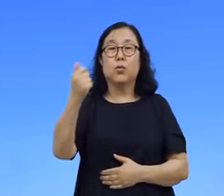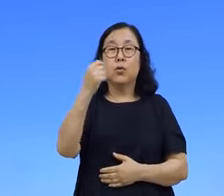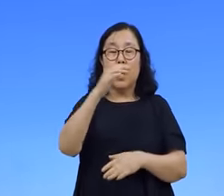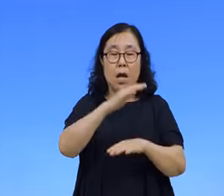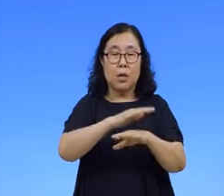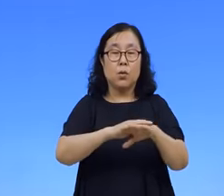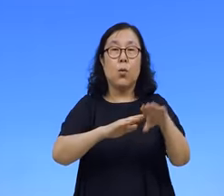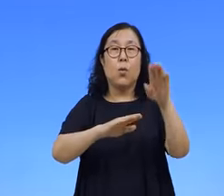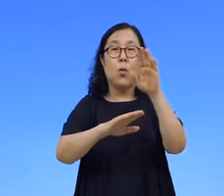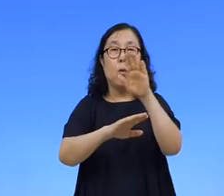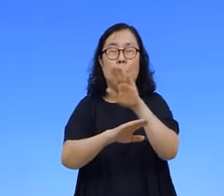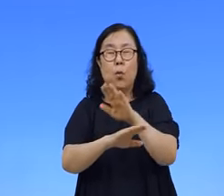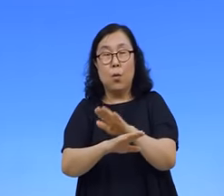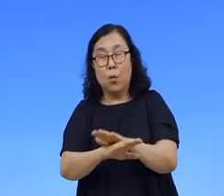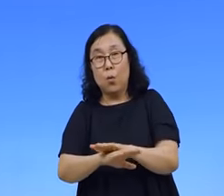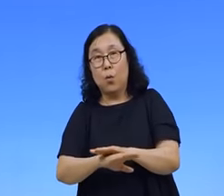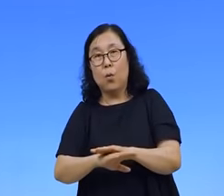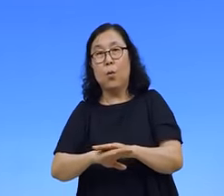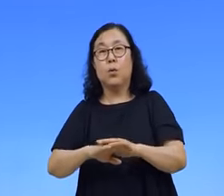주의 손을 보라.